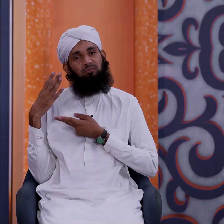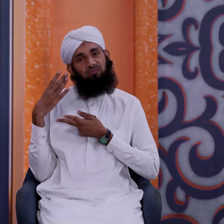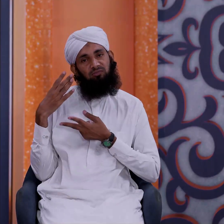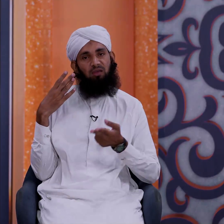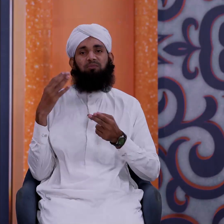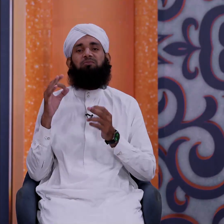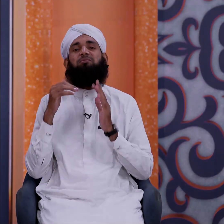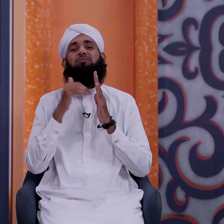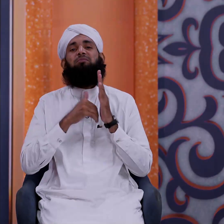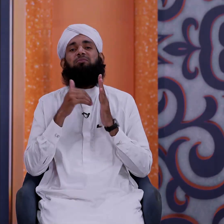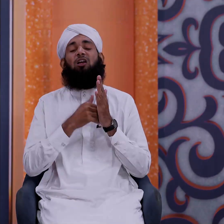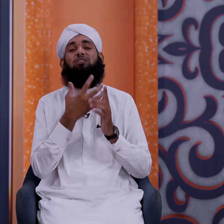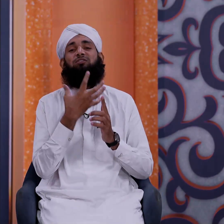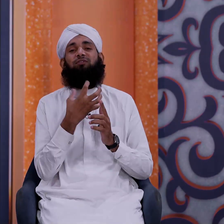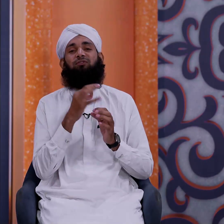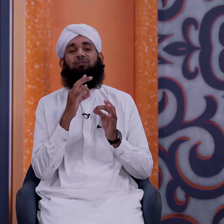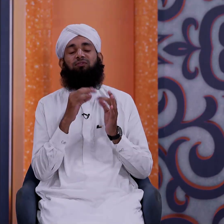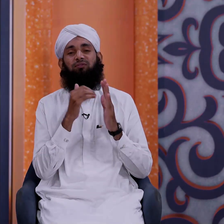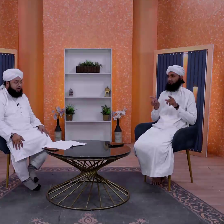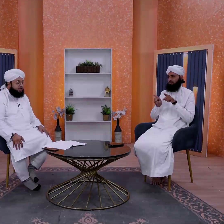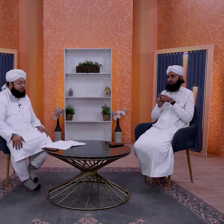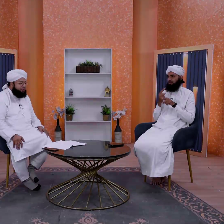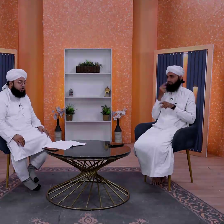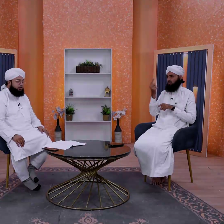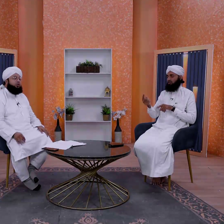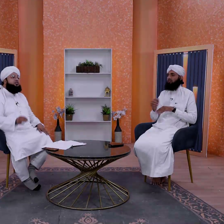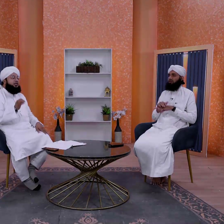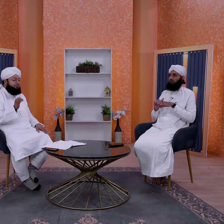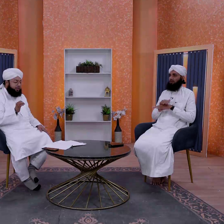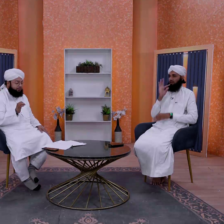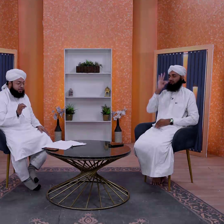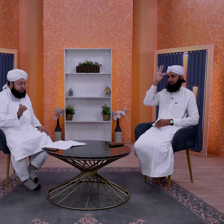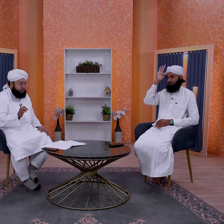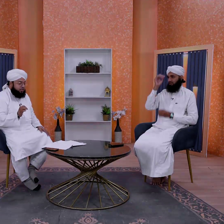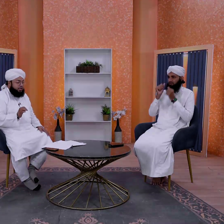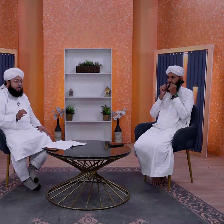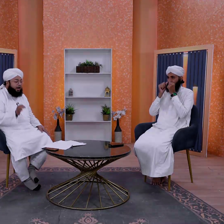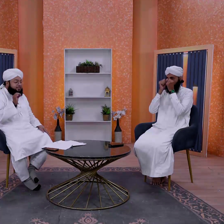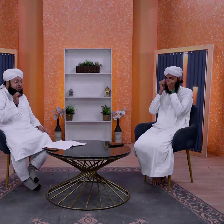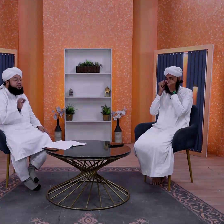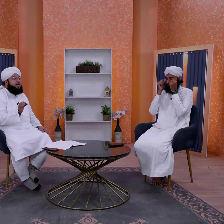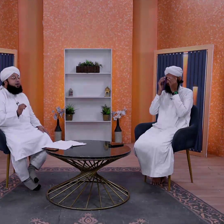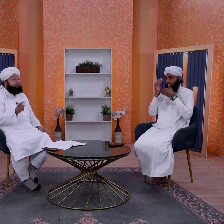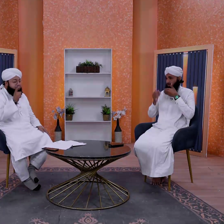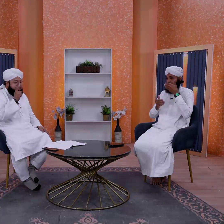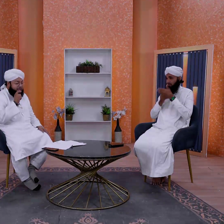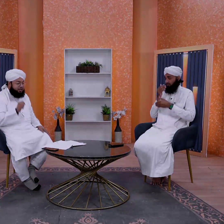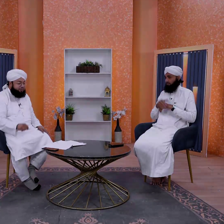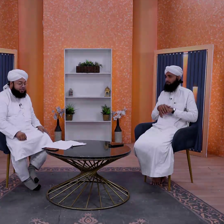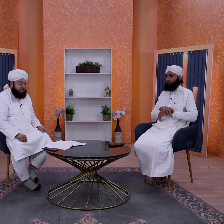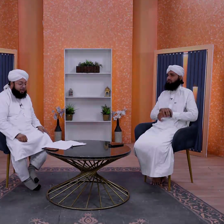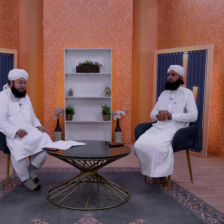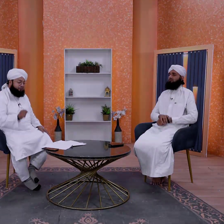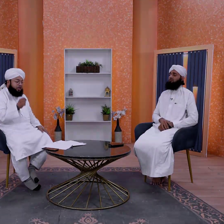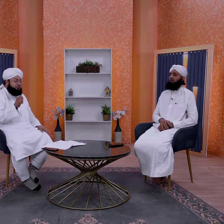طرح آگ سوکھی لکڑی کو۔ آخری نبی صلی اللہ علیہ وسلم نے حاسد سے اپنی بیزاری کا